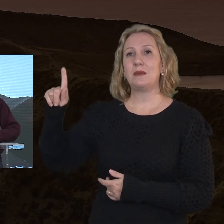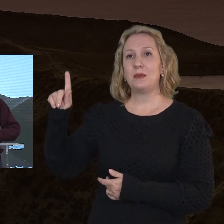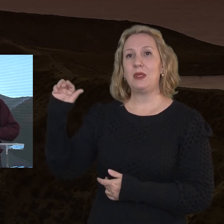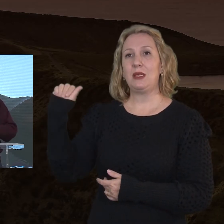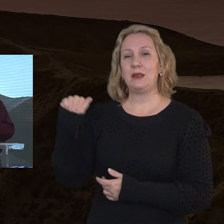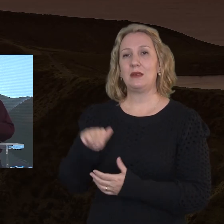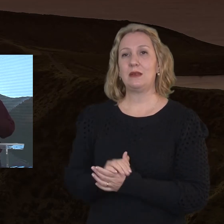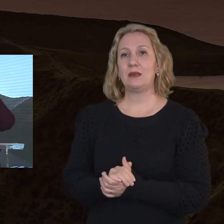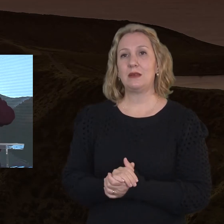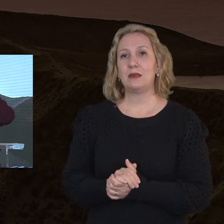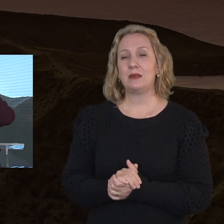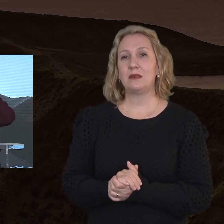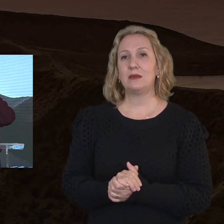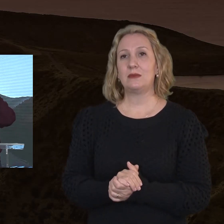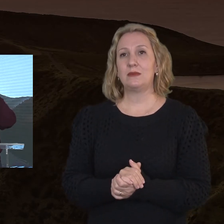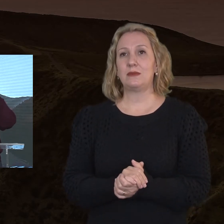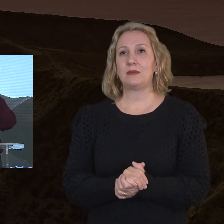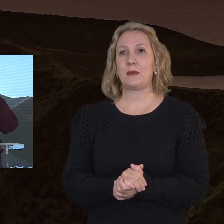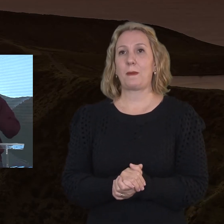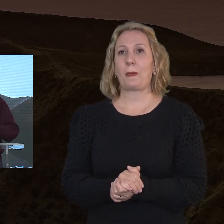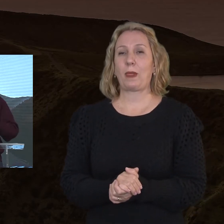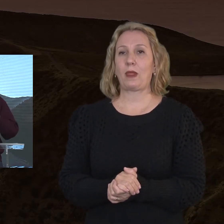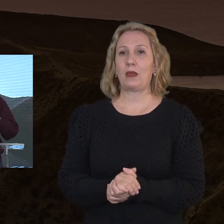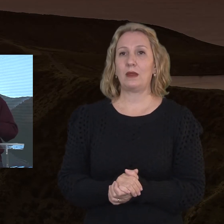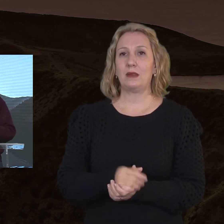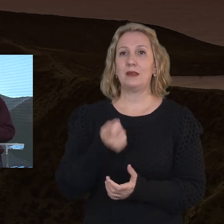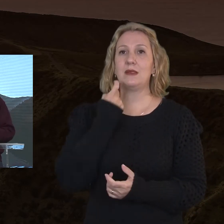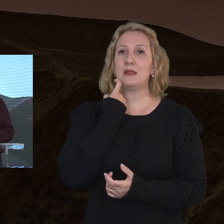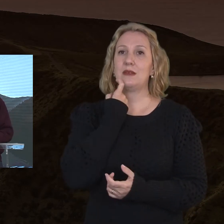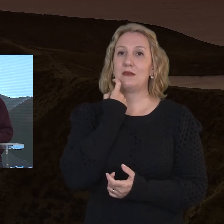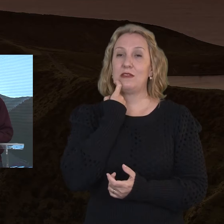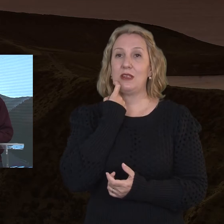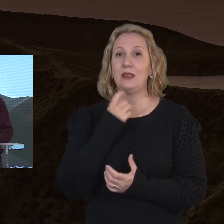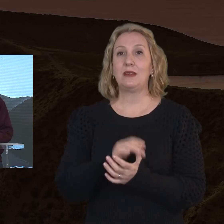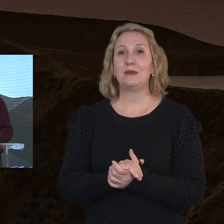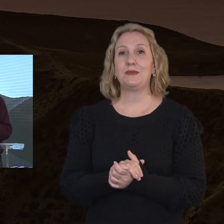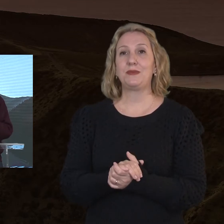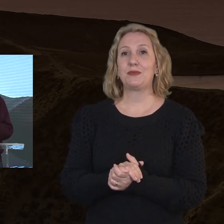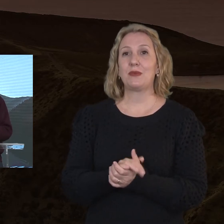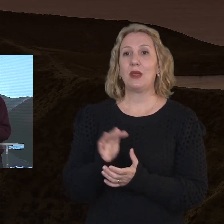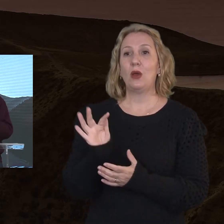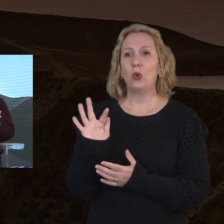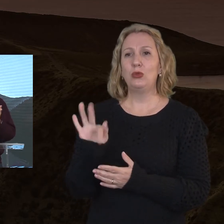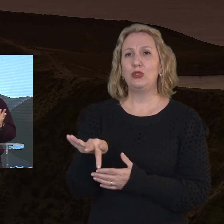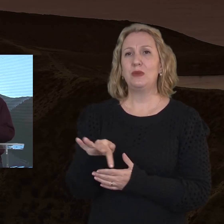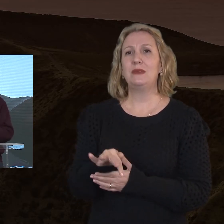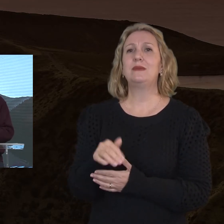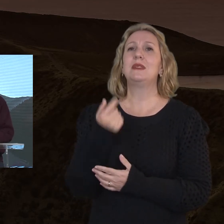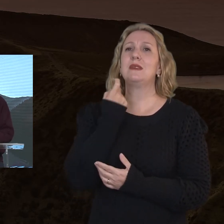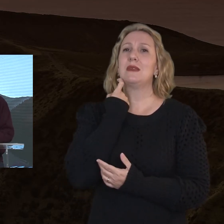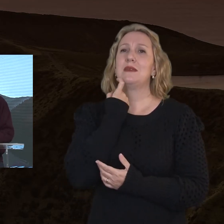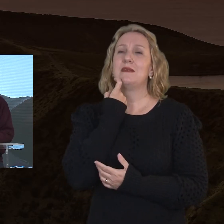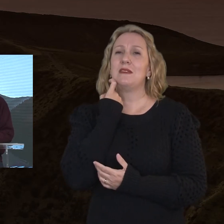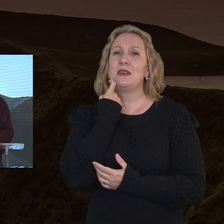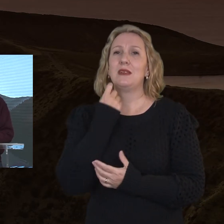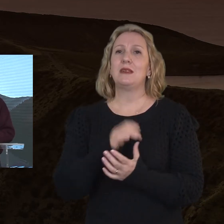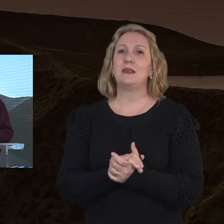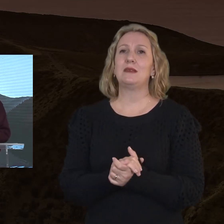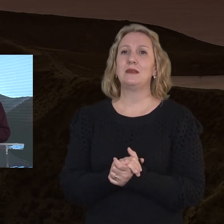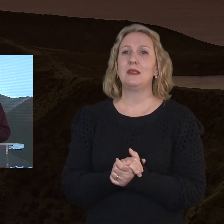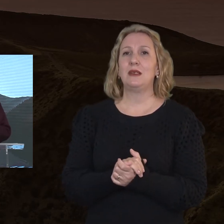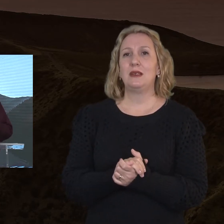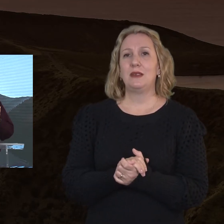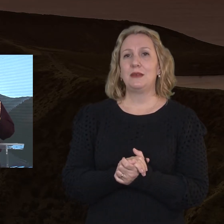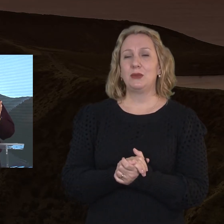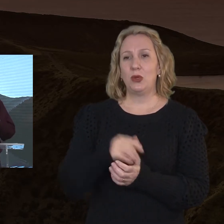ele começou a dar uma live no instagram dele pessoal dele para justamente fazer essa espiga as